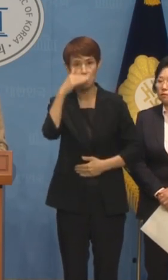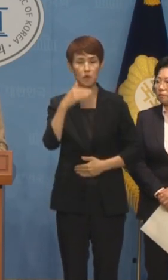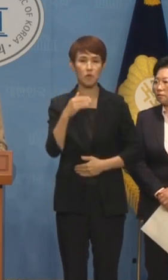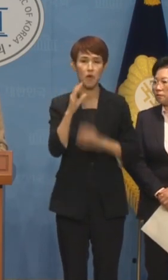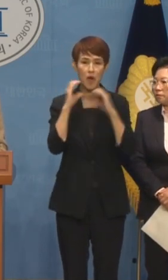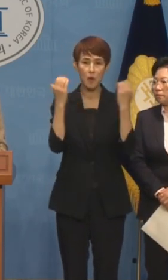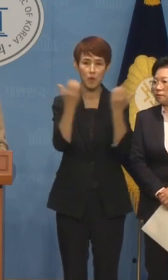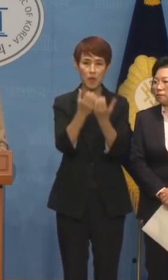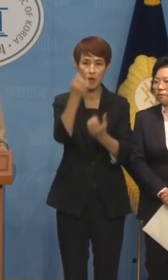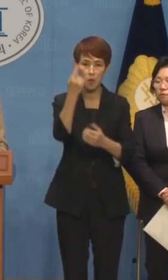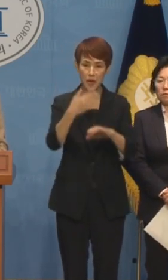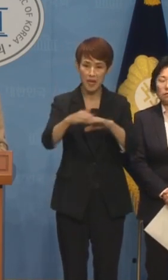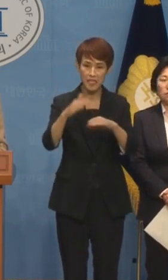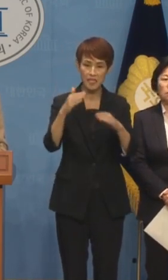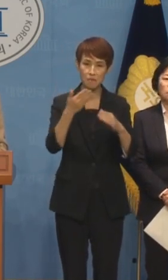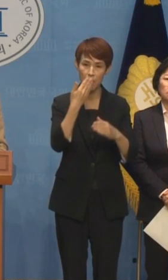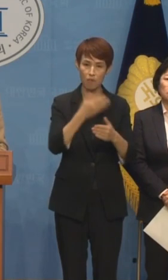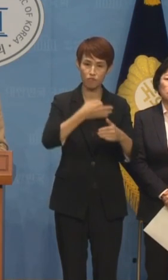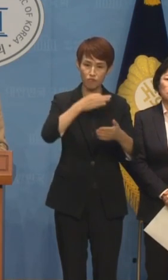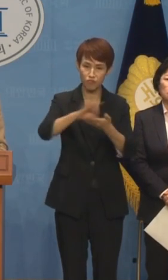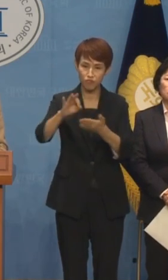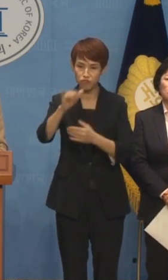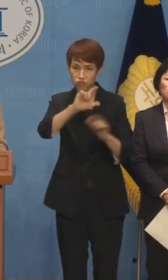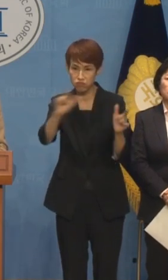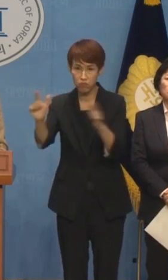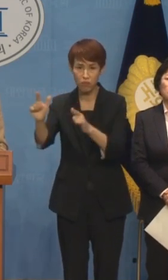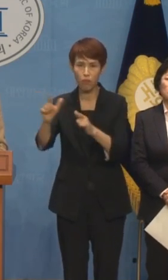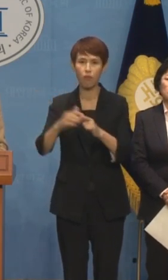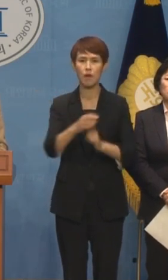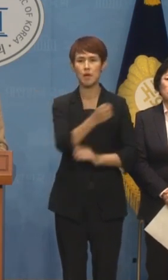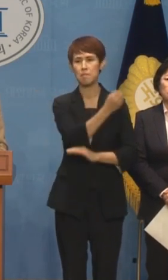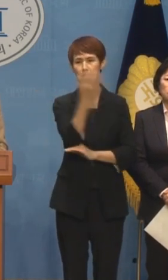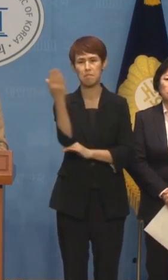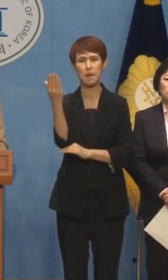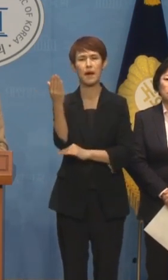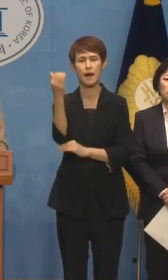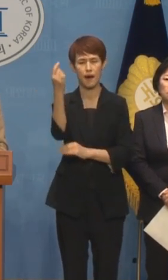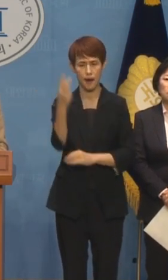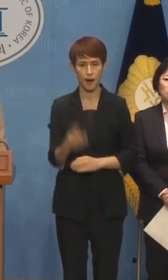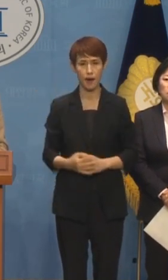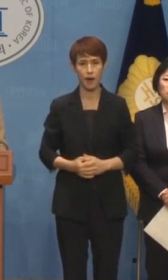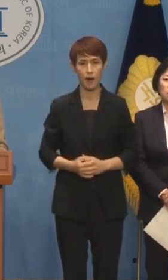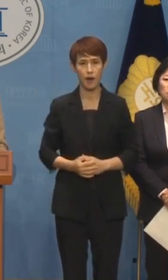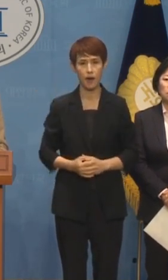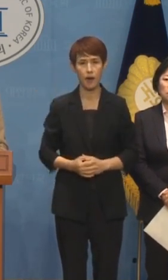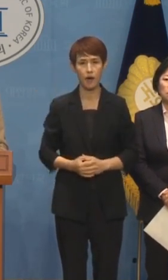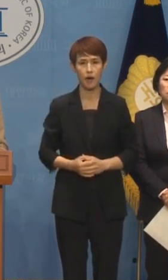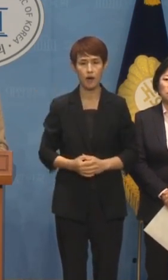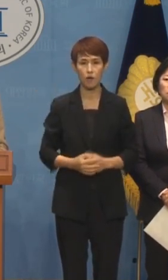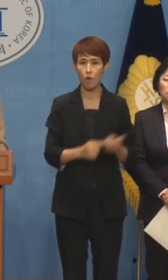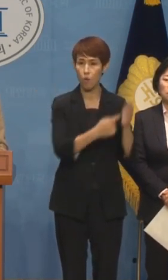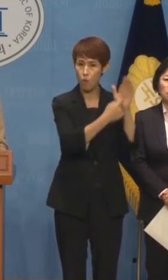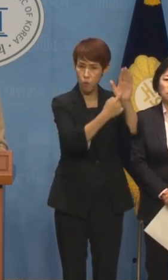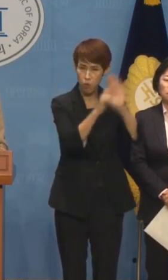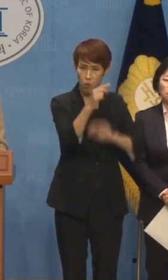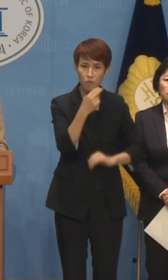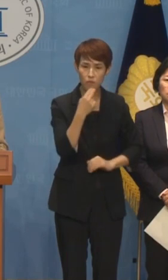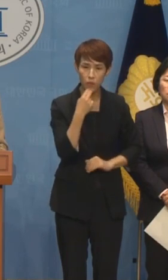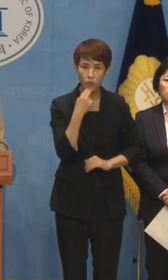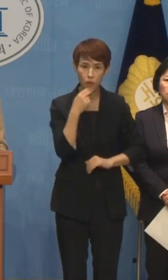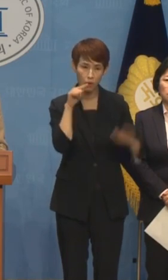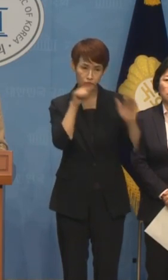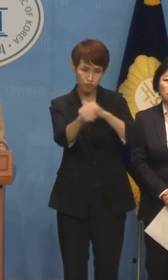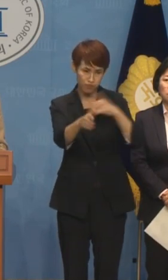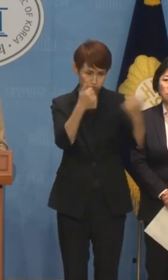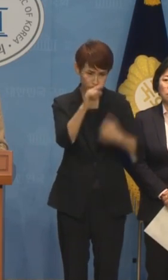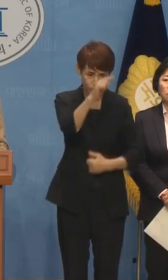횟집 회식비, 이미 기사에서 숱하게 거론이 되기도 했지만 이런 것들은 전혀 공개되지도 않고 있고 압수수색도 이루어지지